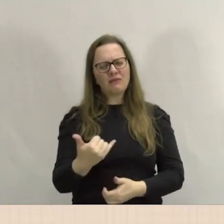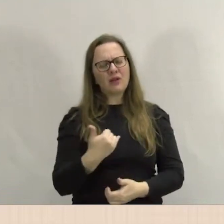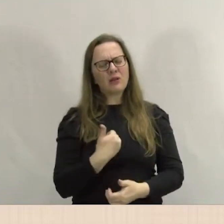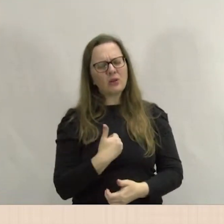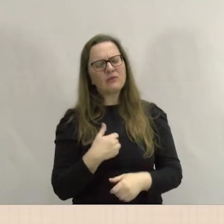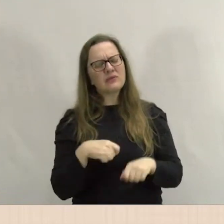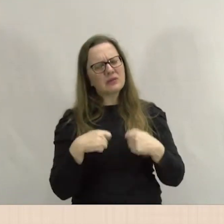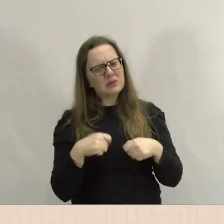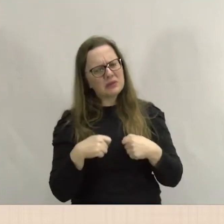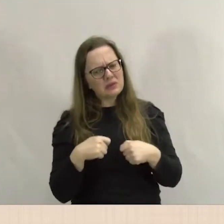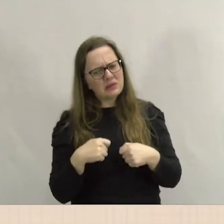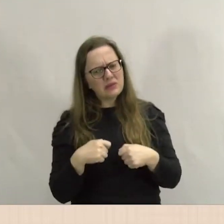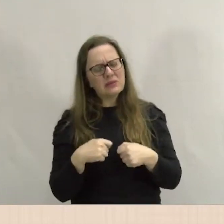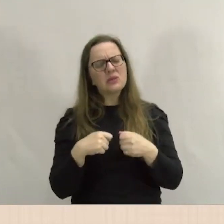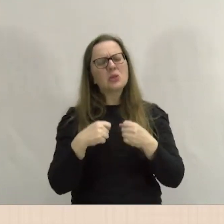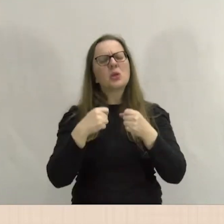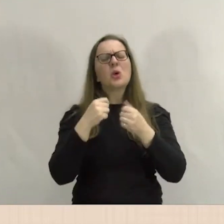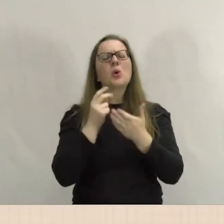Eu falei: quem sabe